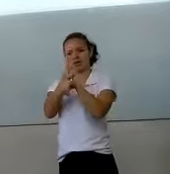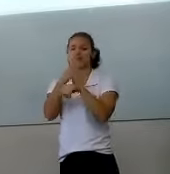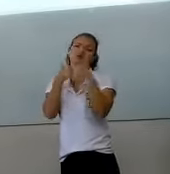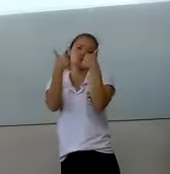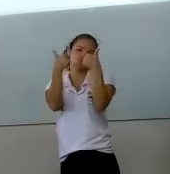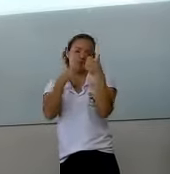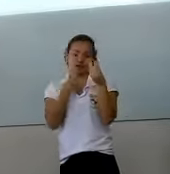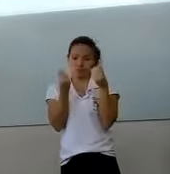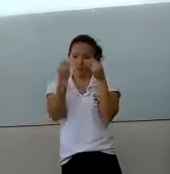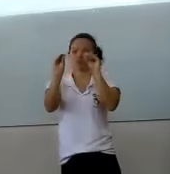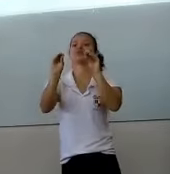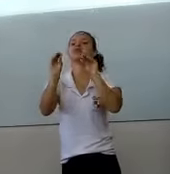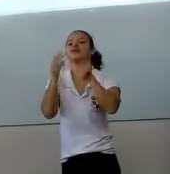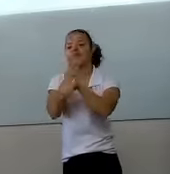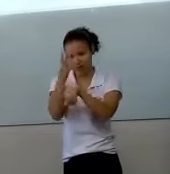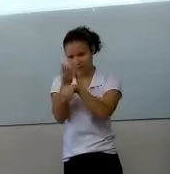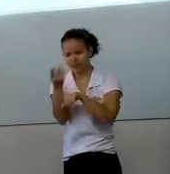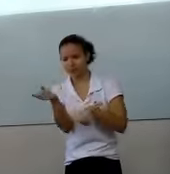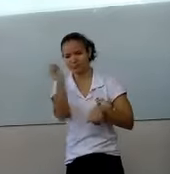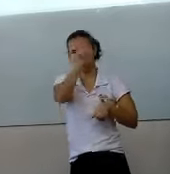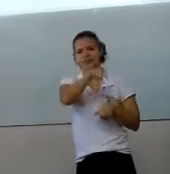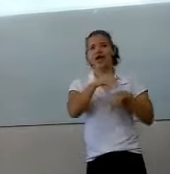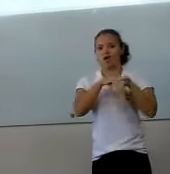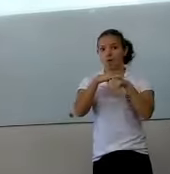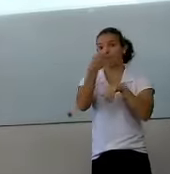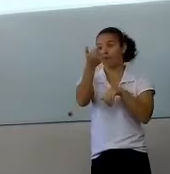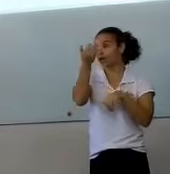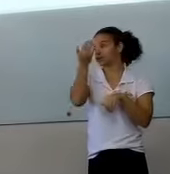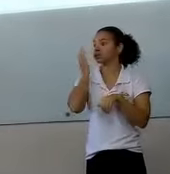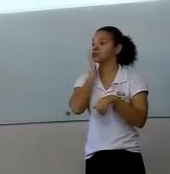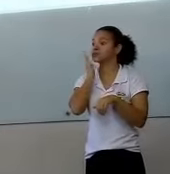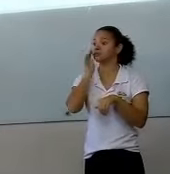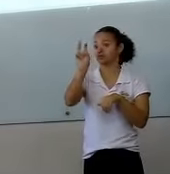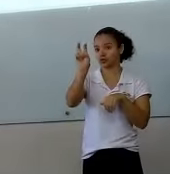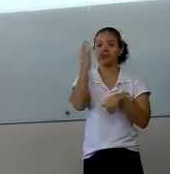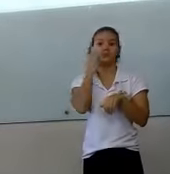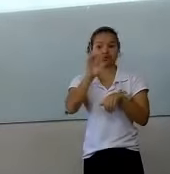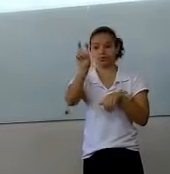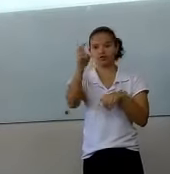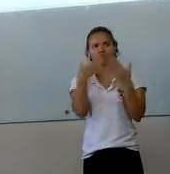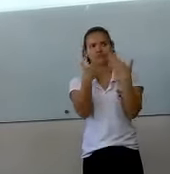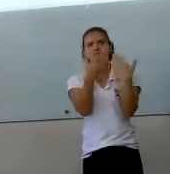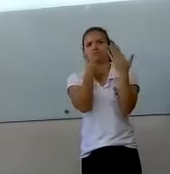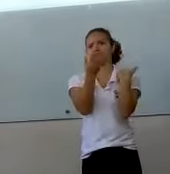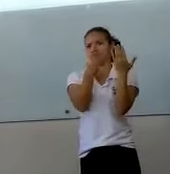esse Facebook, depois passava pelo WhatsApp, depois ele me mandou. Foi 5 dias